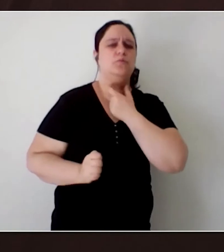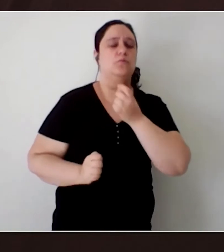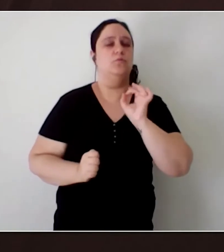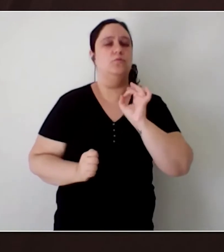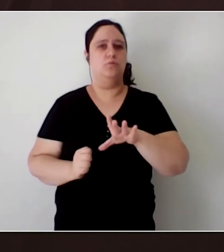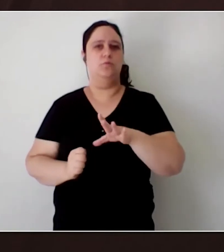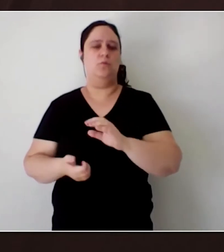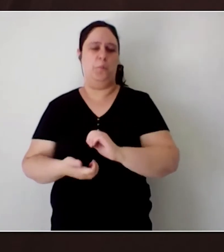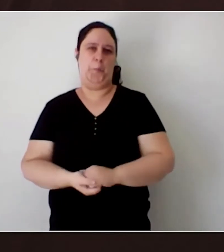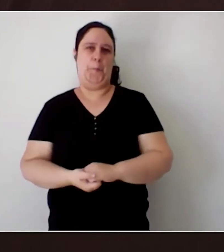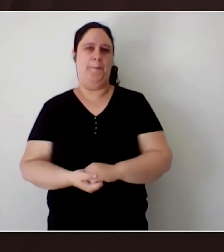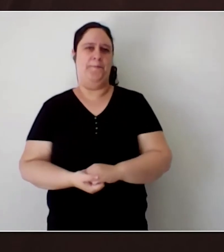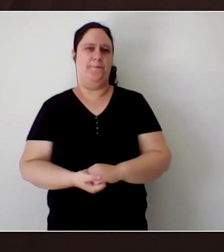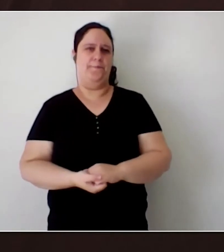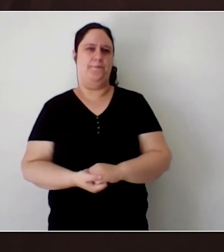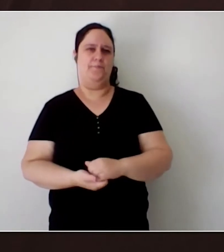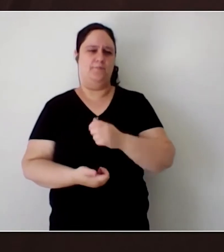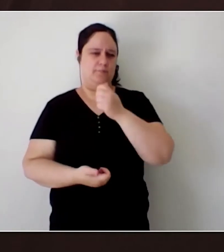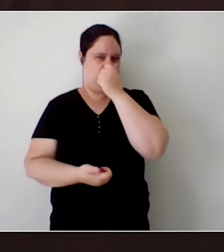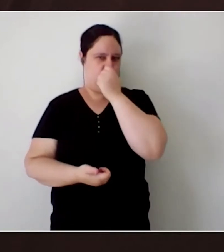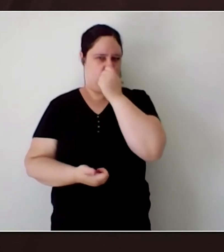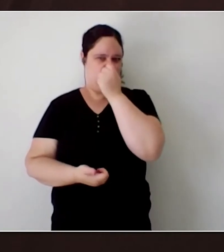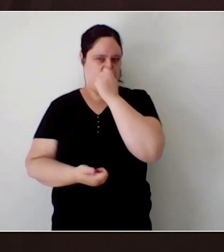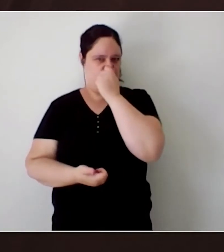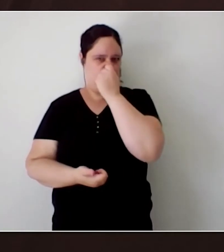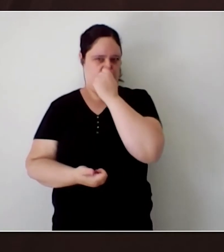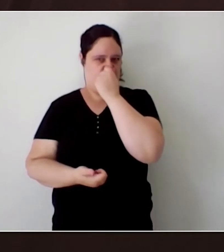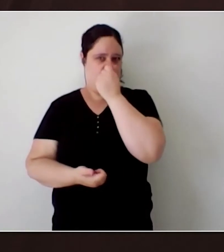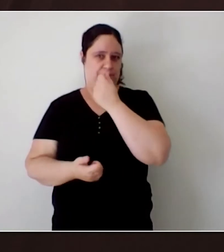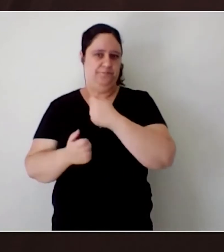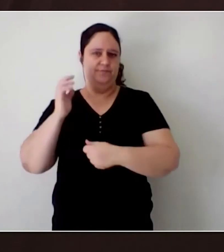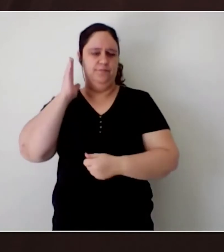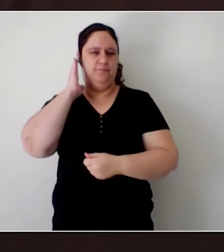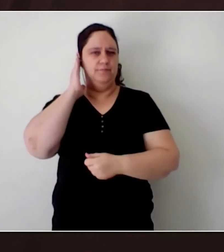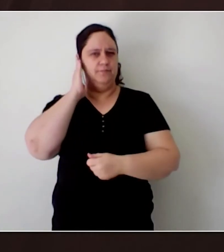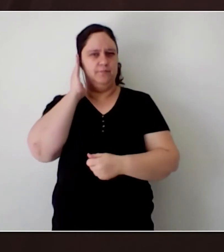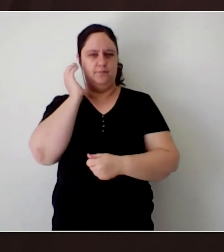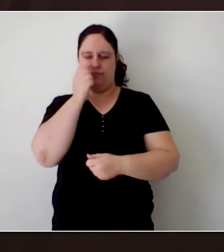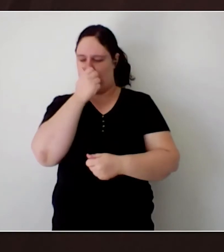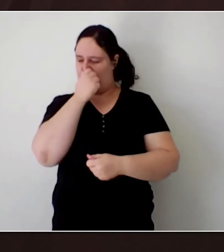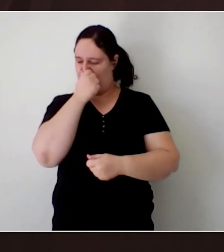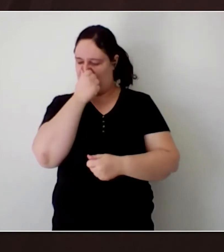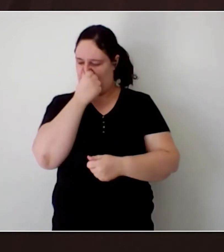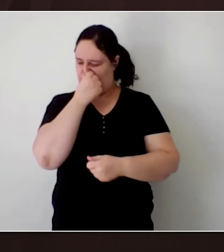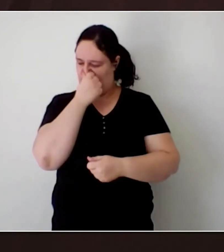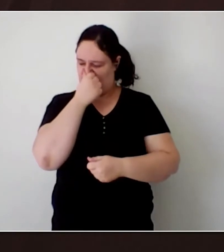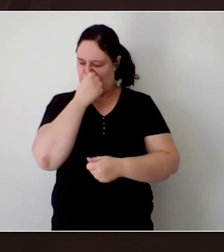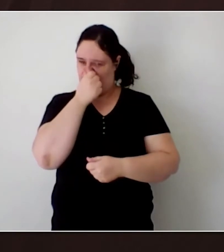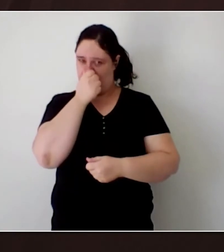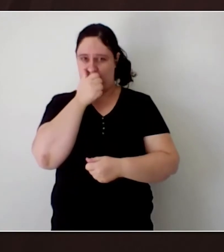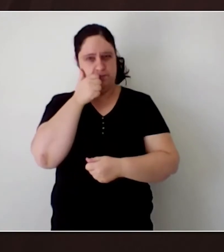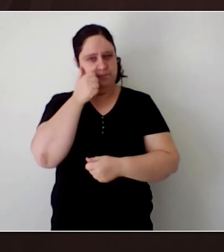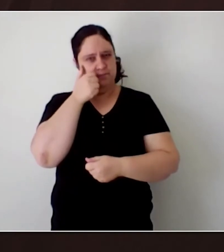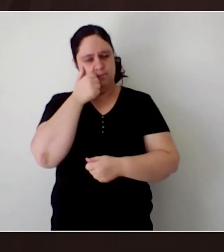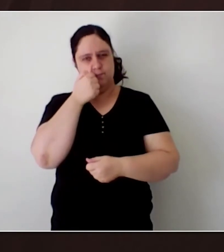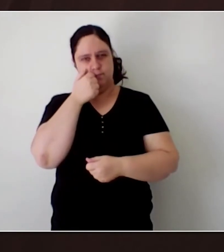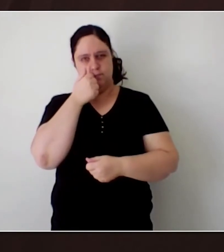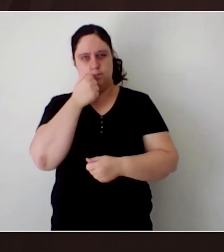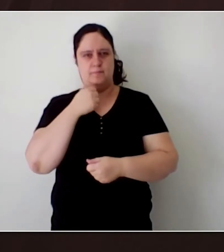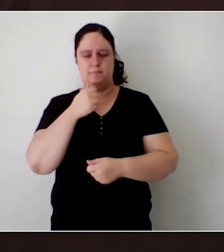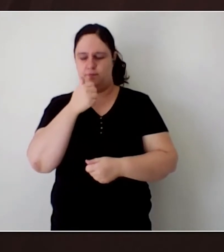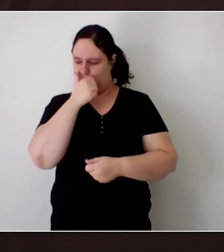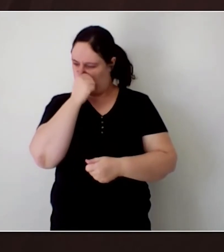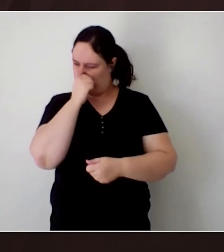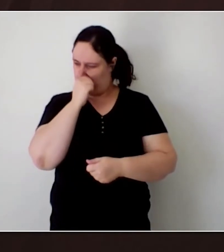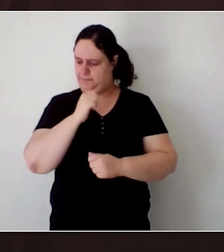irmão Dong. Porque eu não busco posição para mim. E hoje a mesma coisa, irmãos. Aproxima os